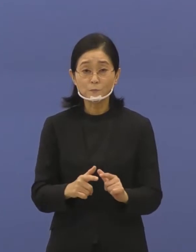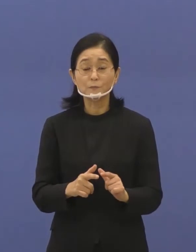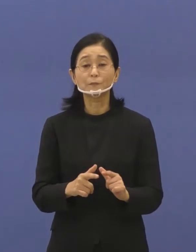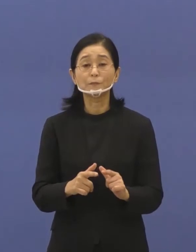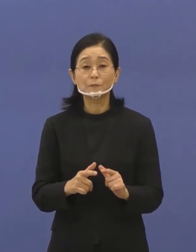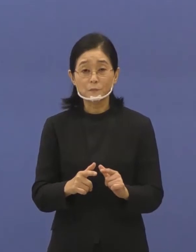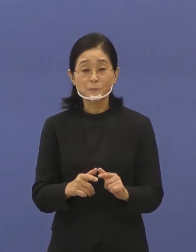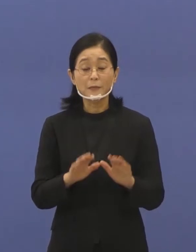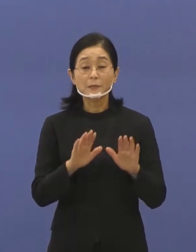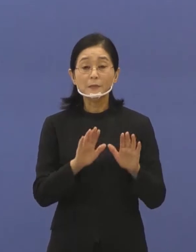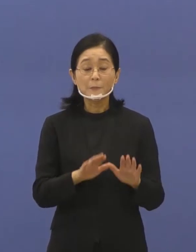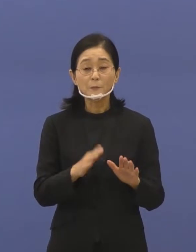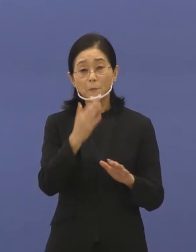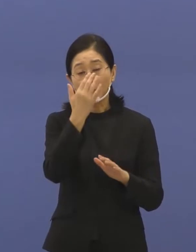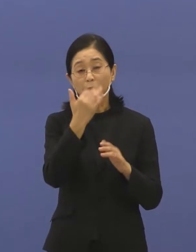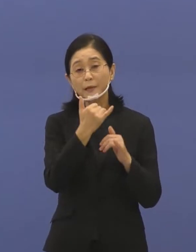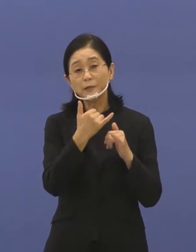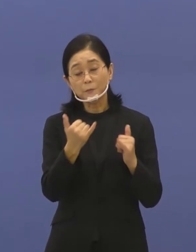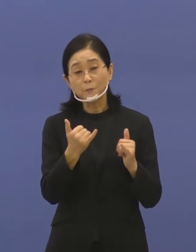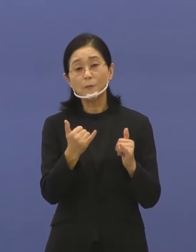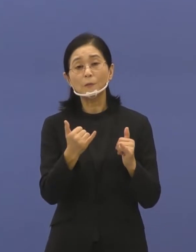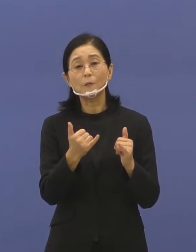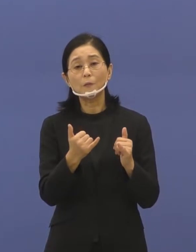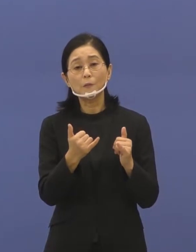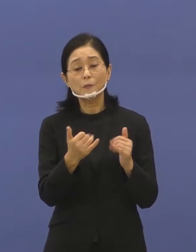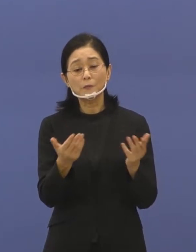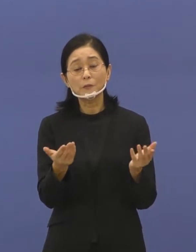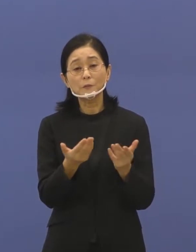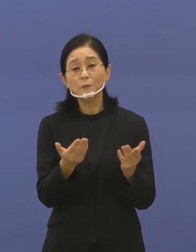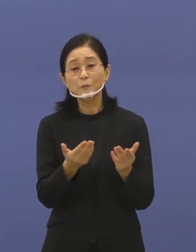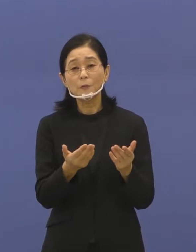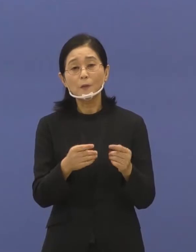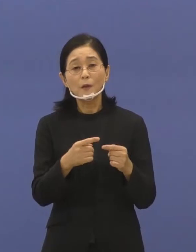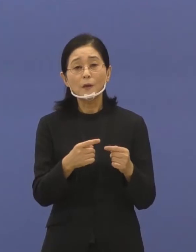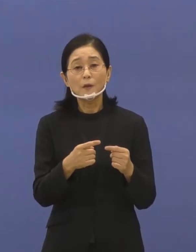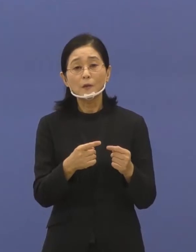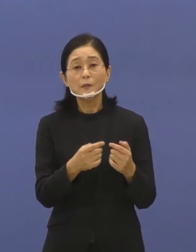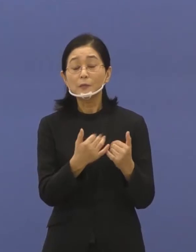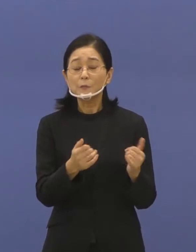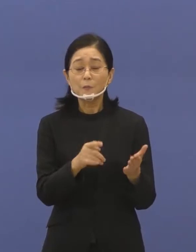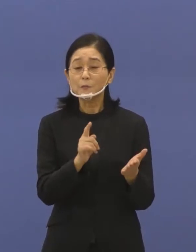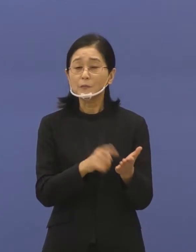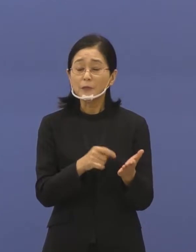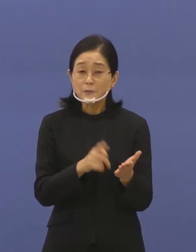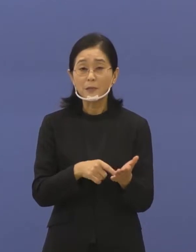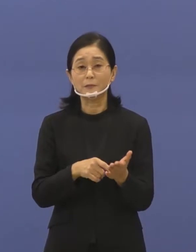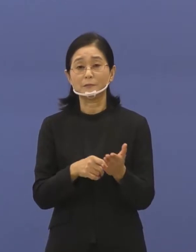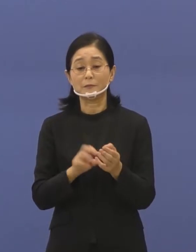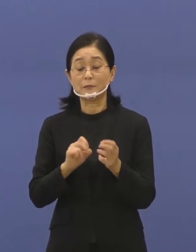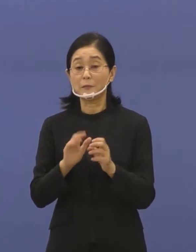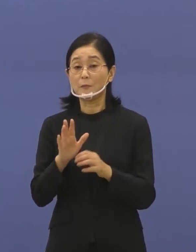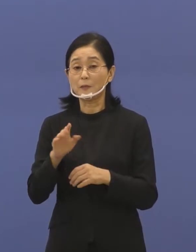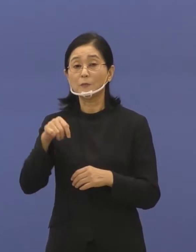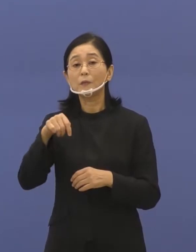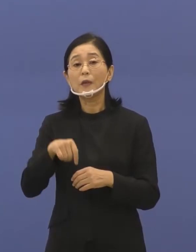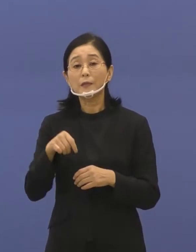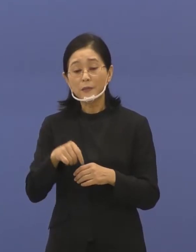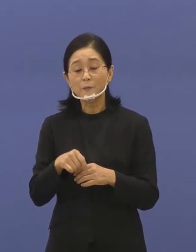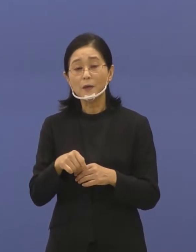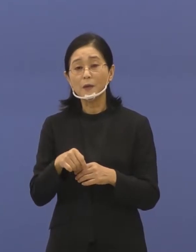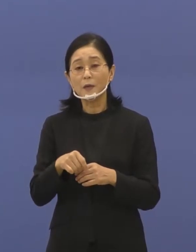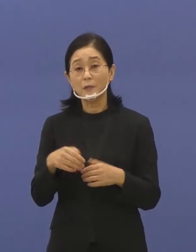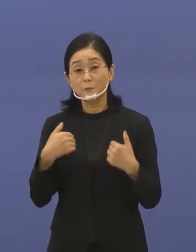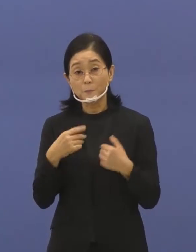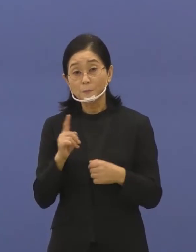という状況が日本全体に広がり、岩手でもそうなんですけれども、とにかく雇用の場を作